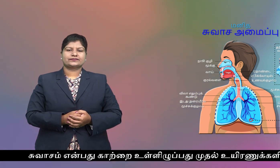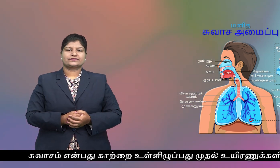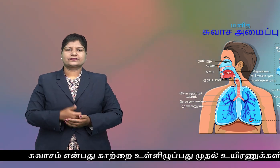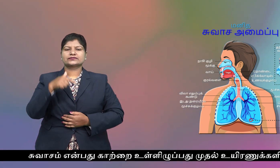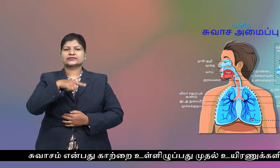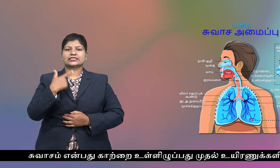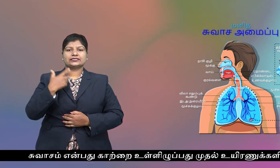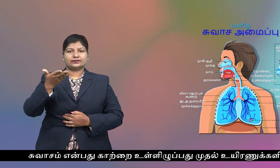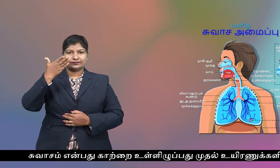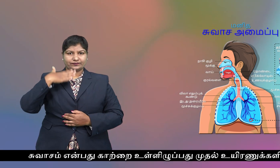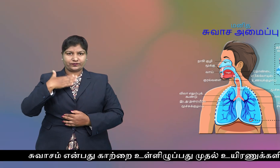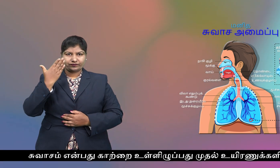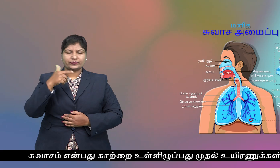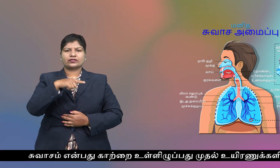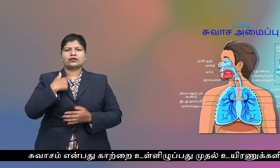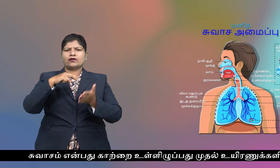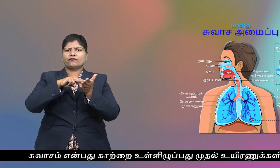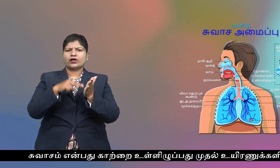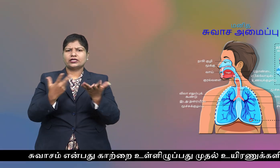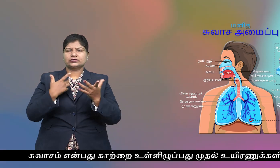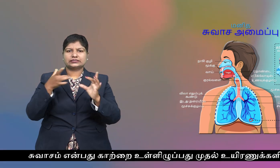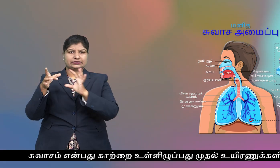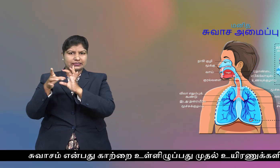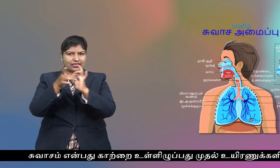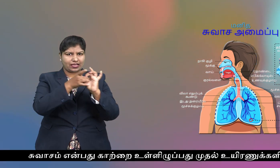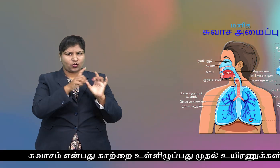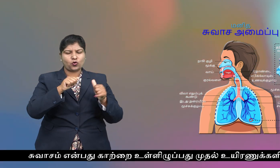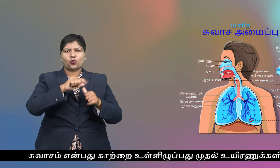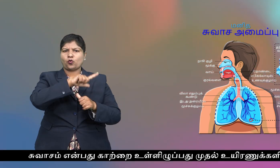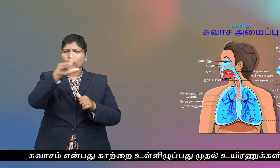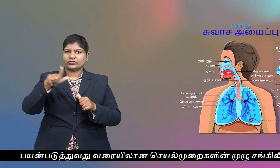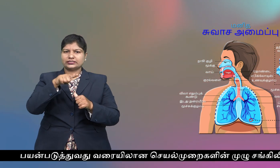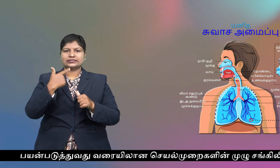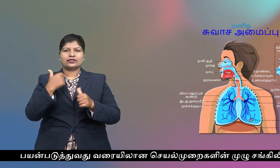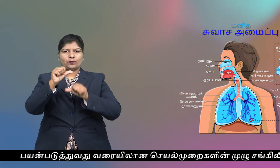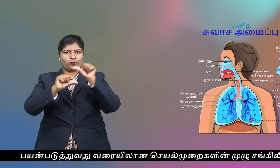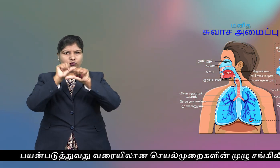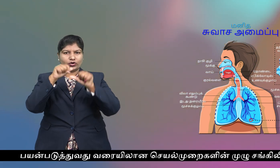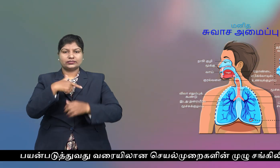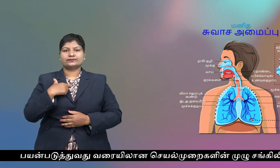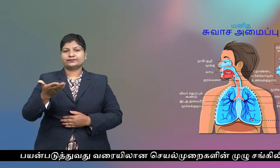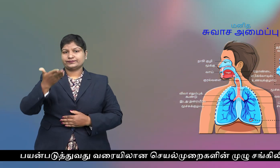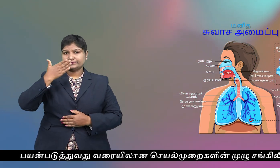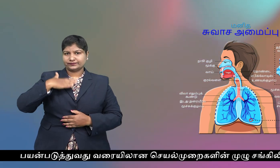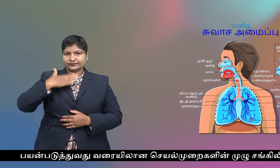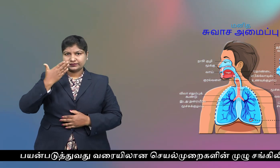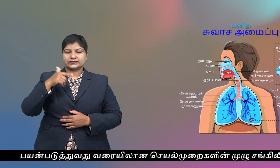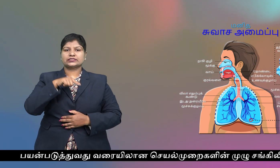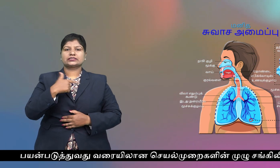சுவாசம் என்பது காற்றை உள்ளிழுப்பது முதல் உயிரணுக்களில் பிராணவாயுவை பயன்படுத்துவது வரையிலான செயல்முறைகளின்